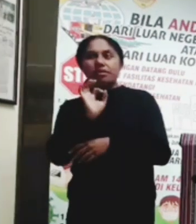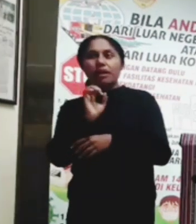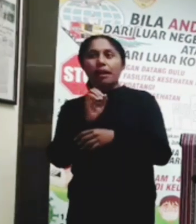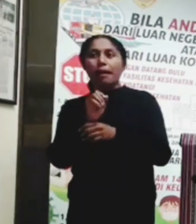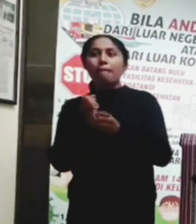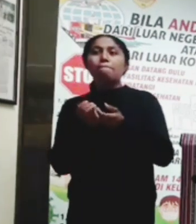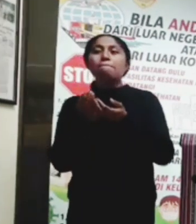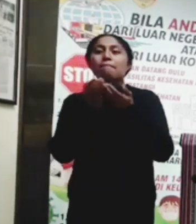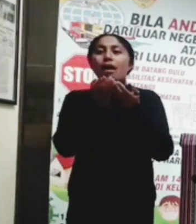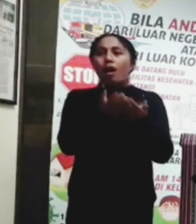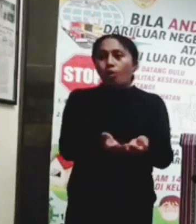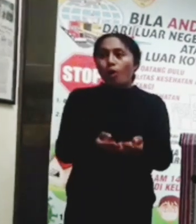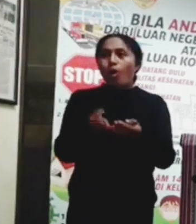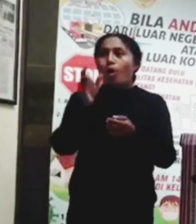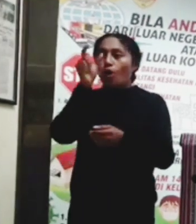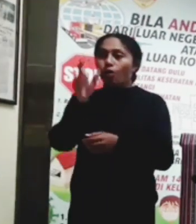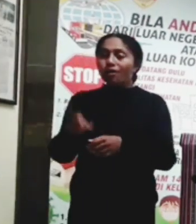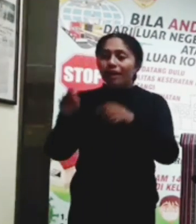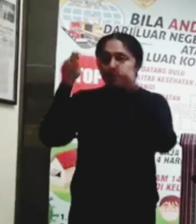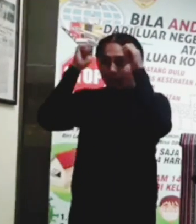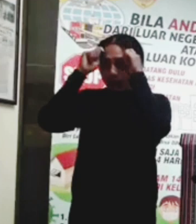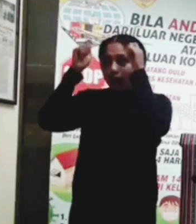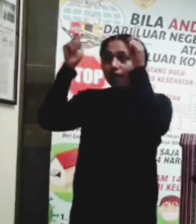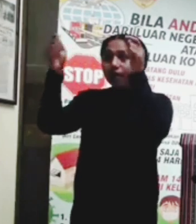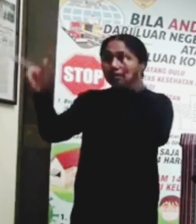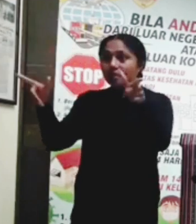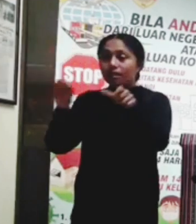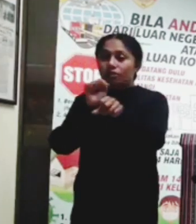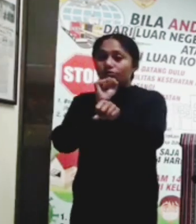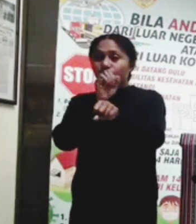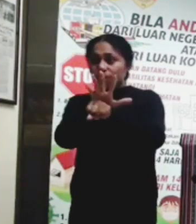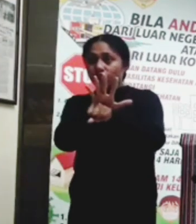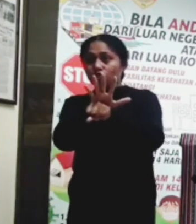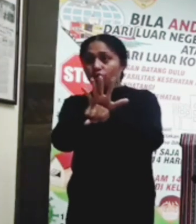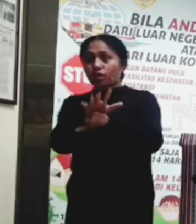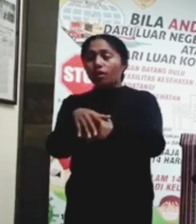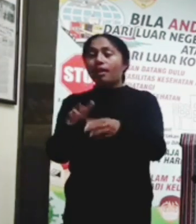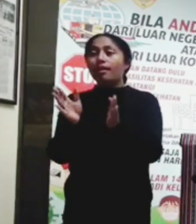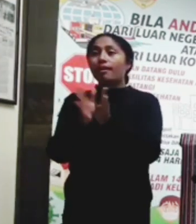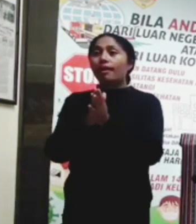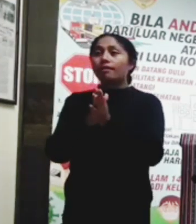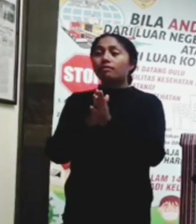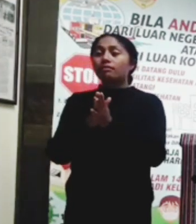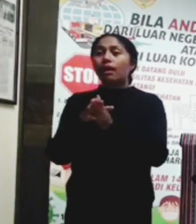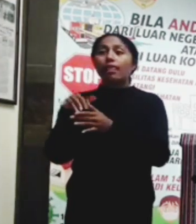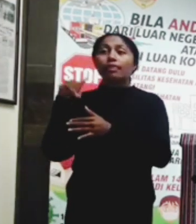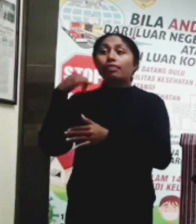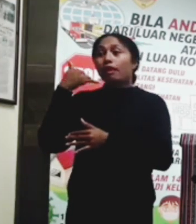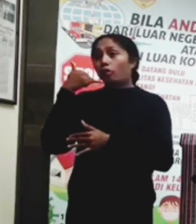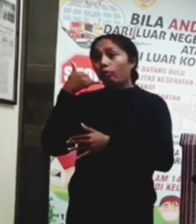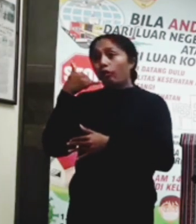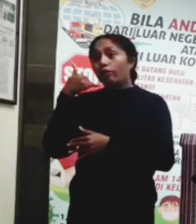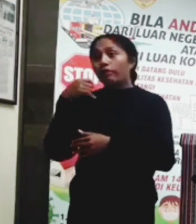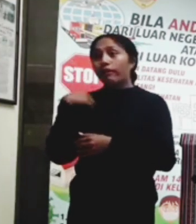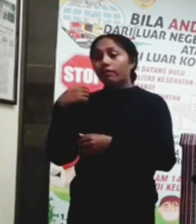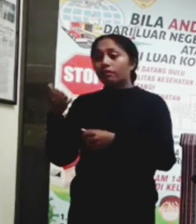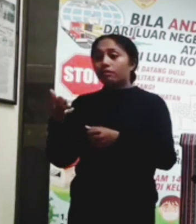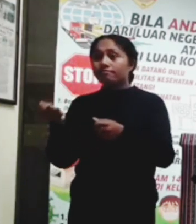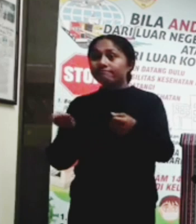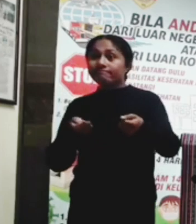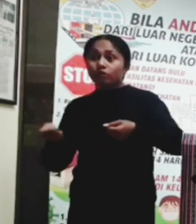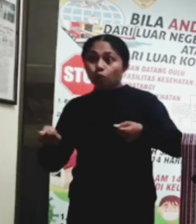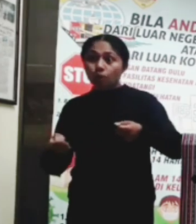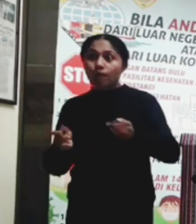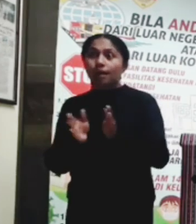orang Timor Leste yang kemudian tertular virus dan juga dari telepon yang dilakukan oleh driver